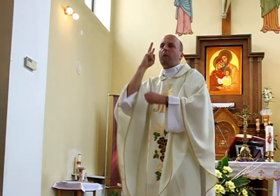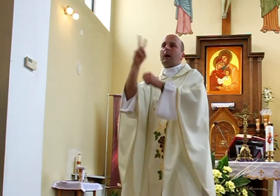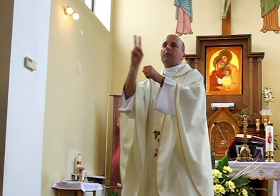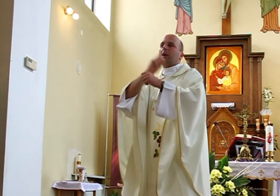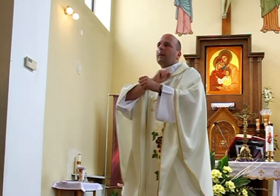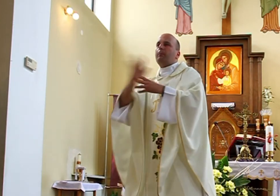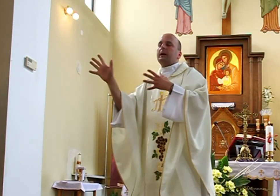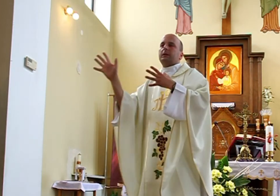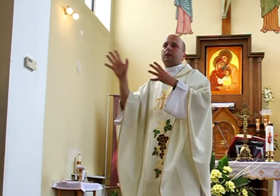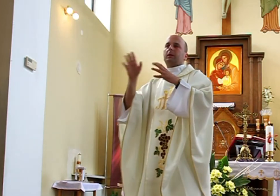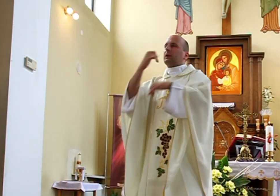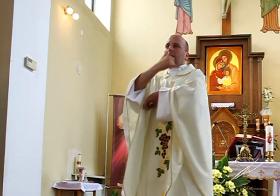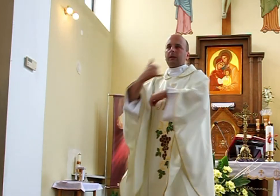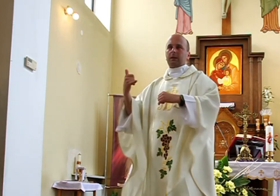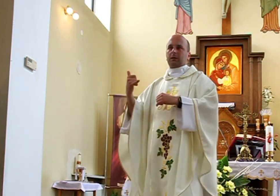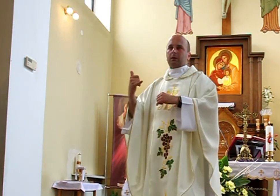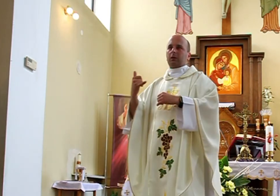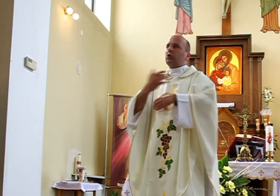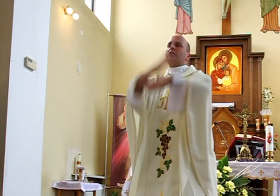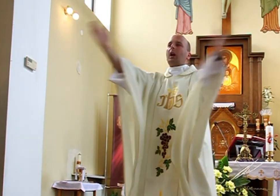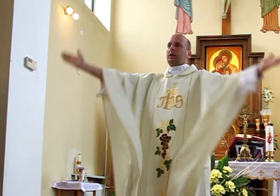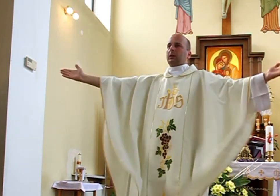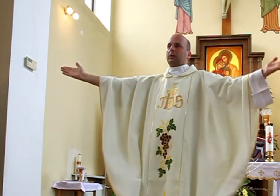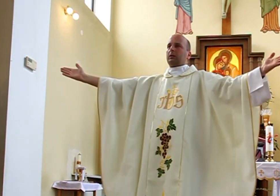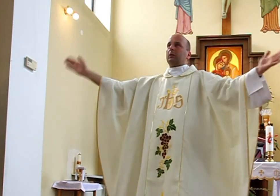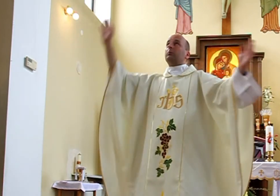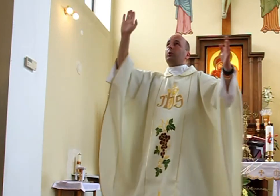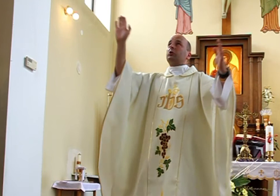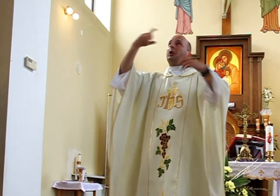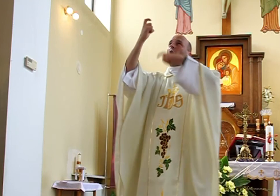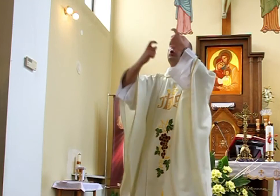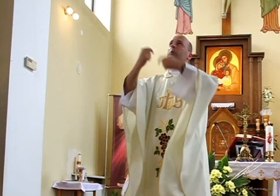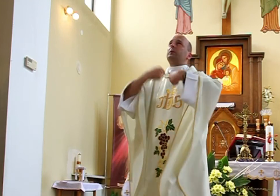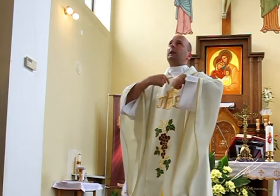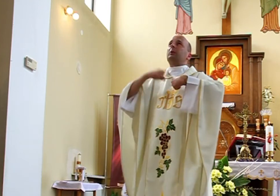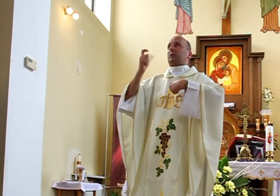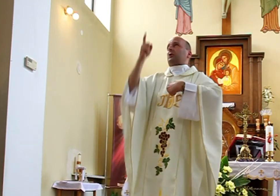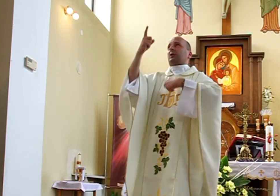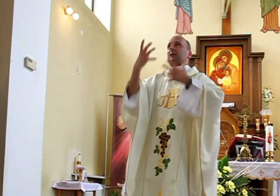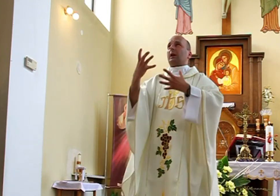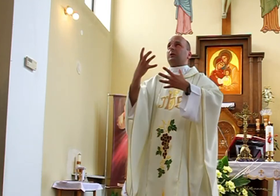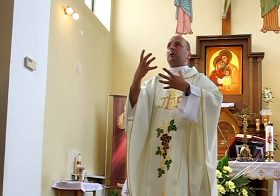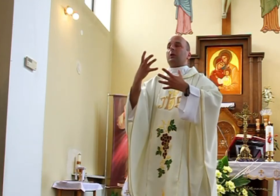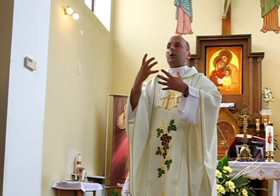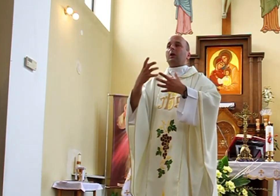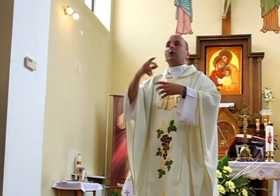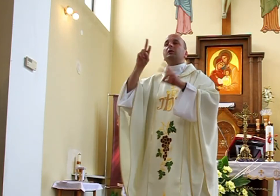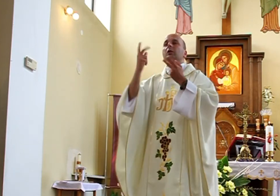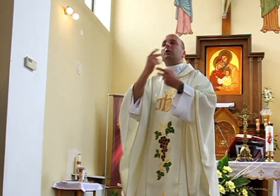ufamy bez granicy, totalnie. Boże, rób ze mną, co Ty chcesz. I stąd